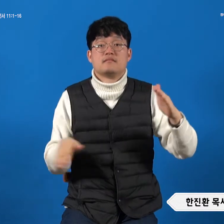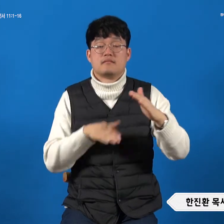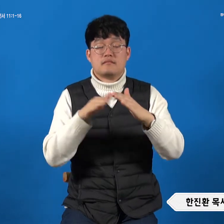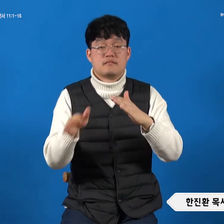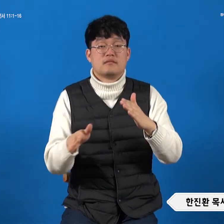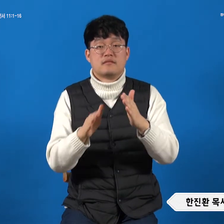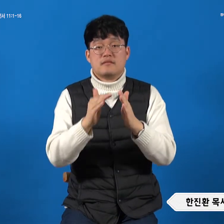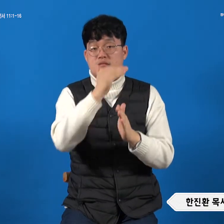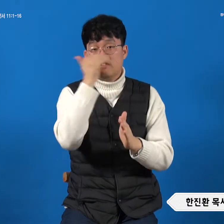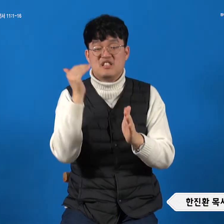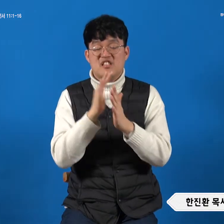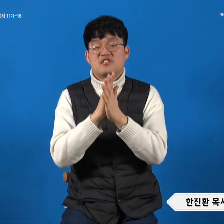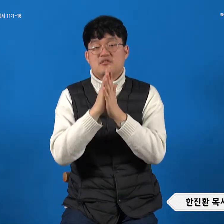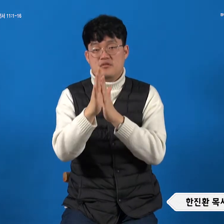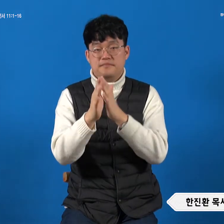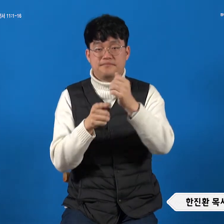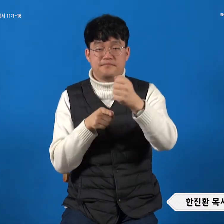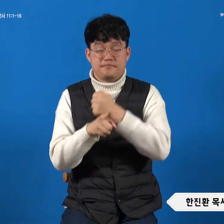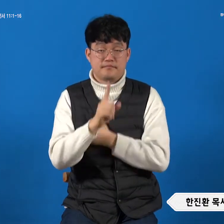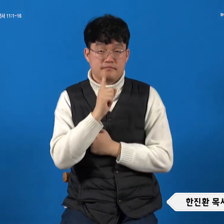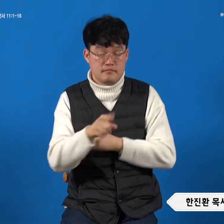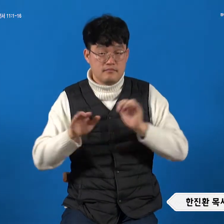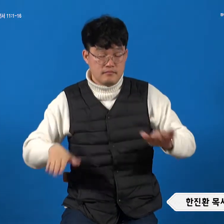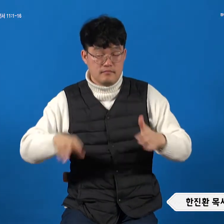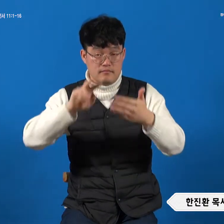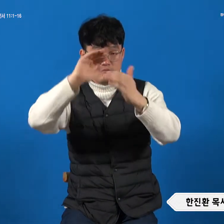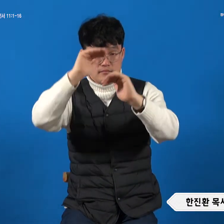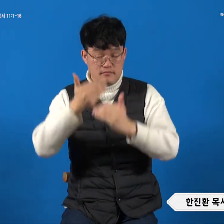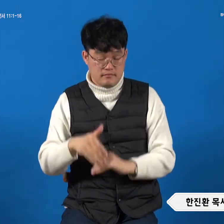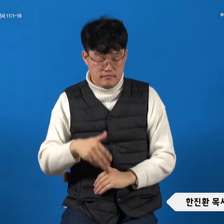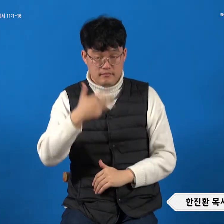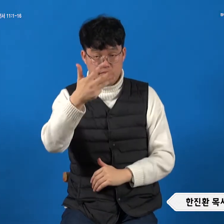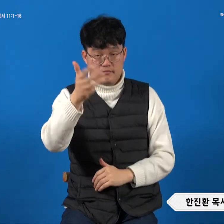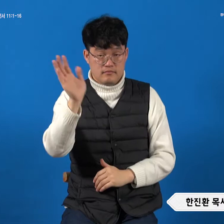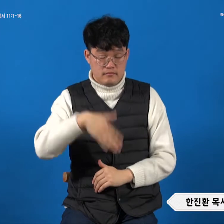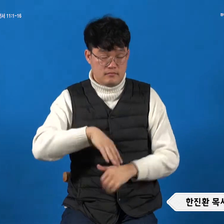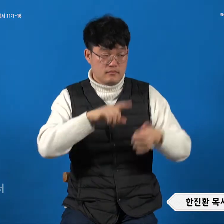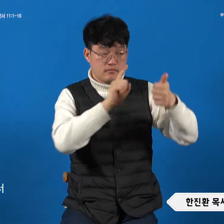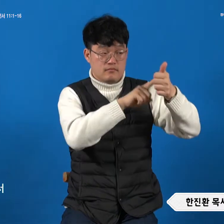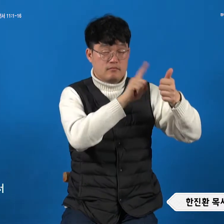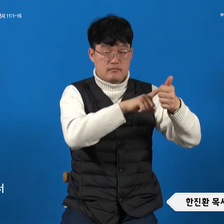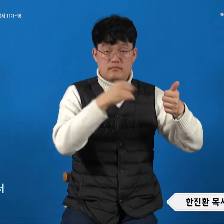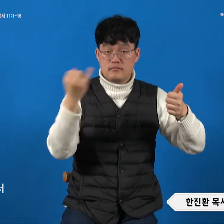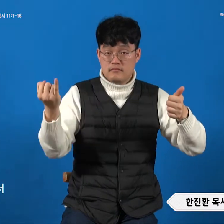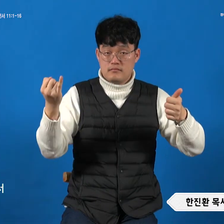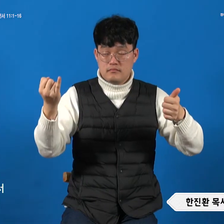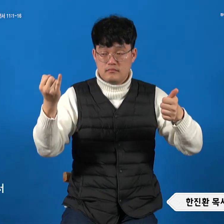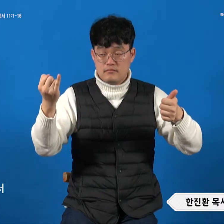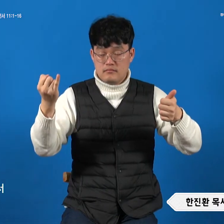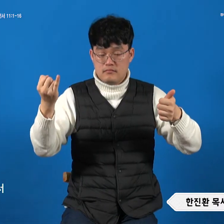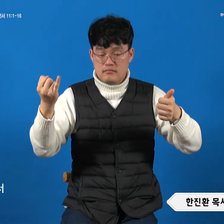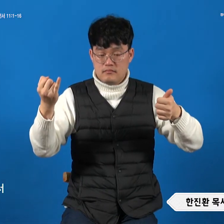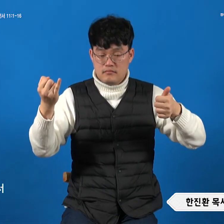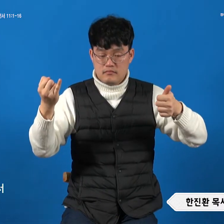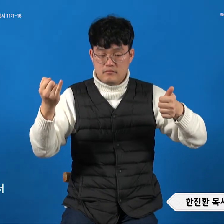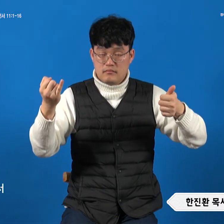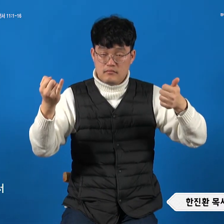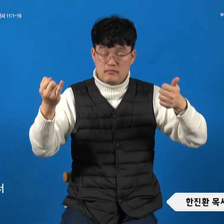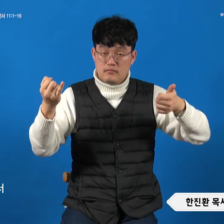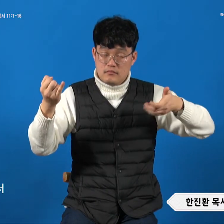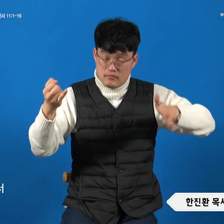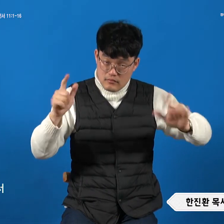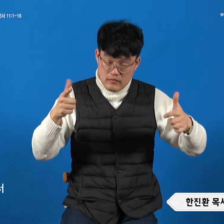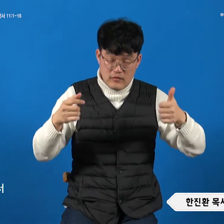가정의 질서를 가리키는 것입니다. 오늘 말씀 8절부터 보면 남자가 여자에게서 난 것이